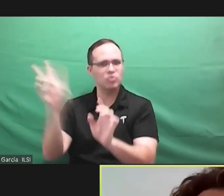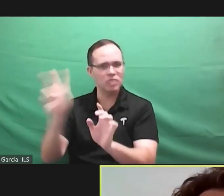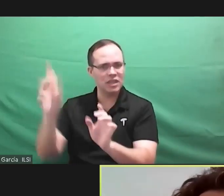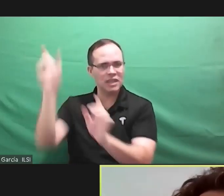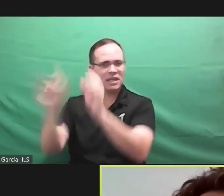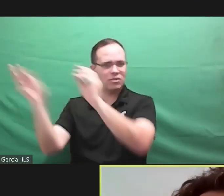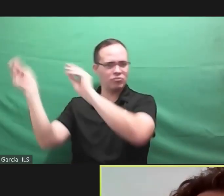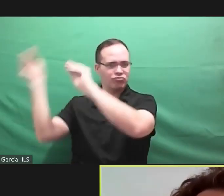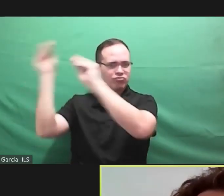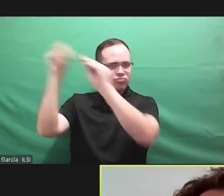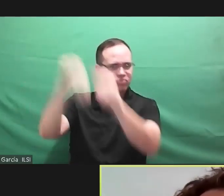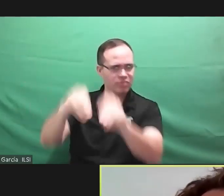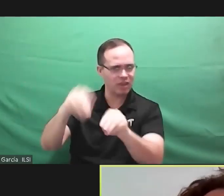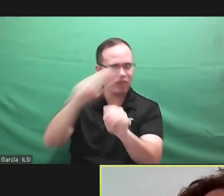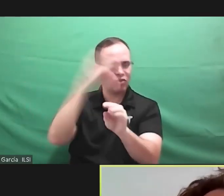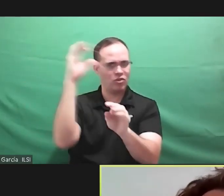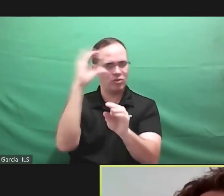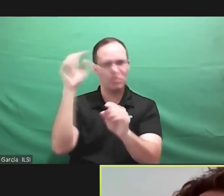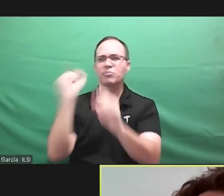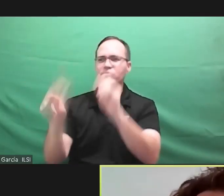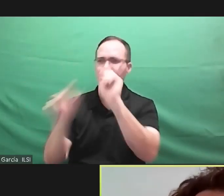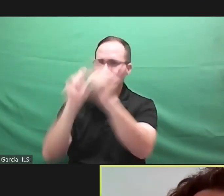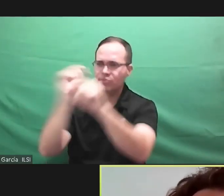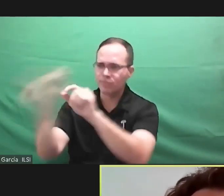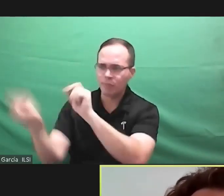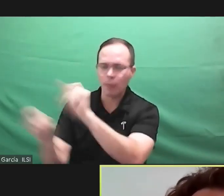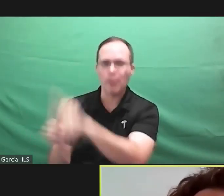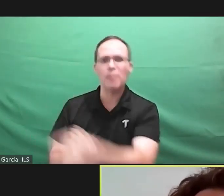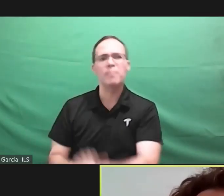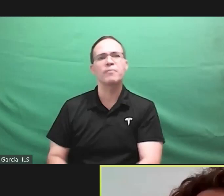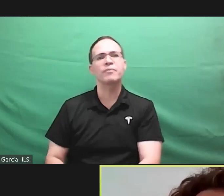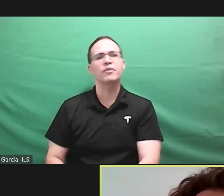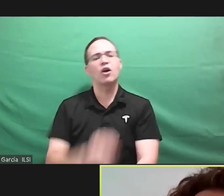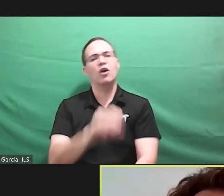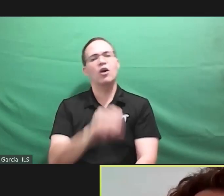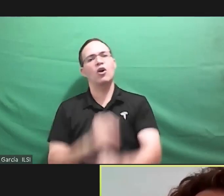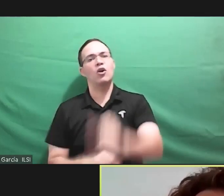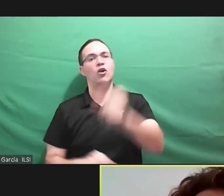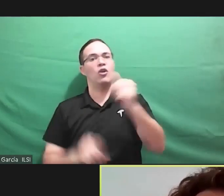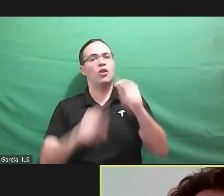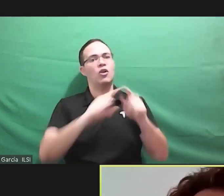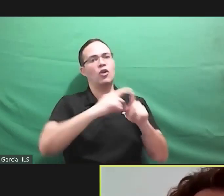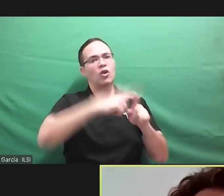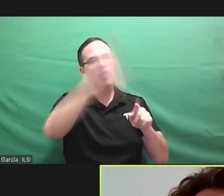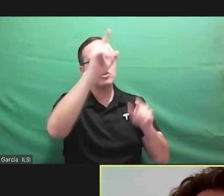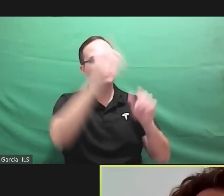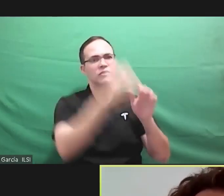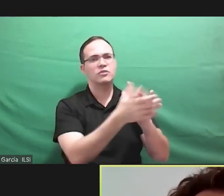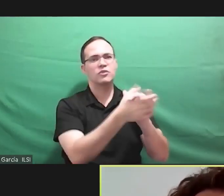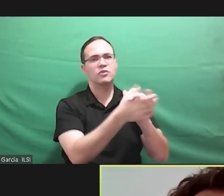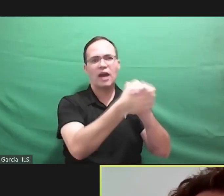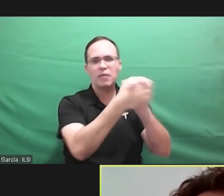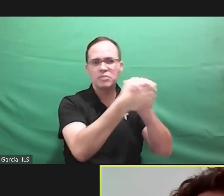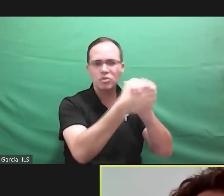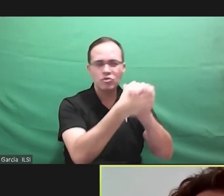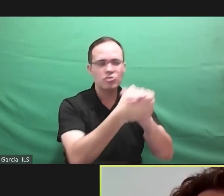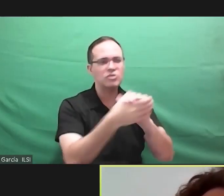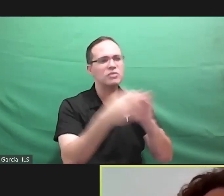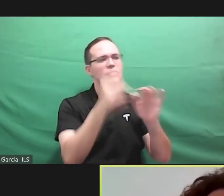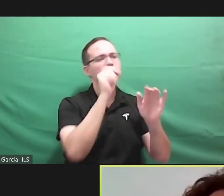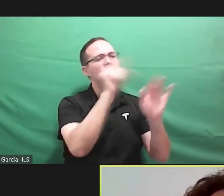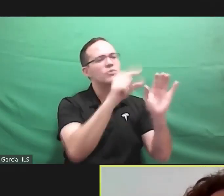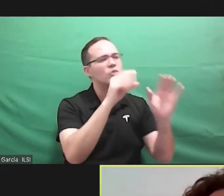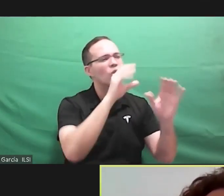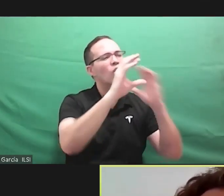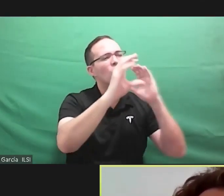Ahí la versión ampliada. Hay otros ámbitos como la dolor, el cansancio, la comunicación.